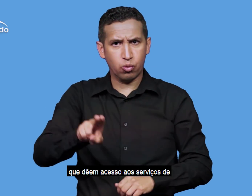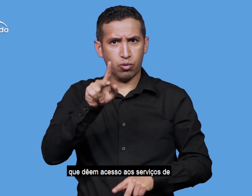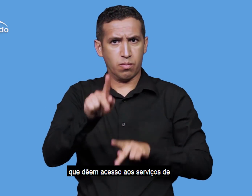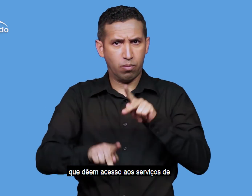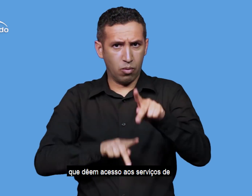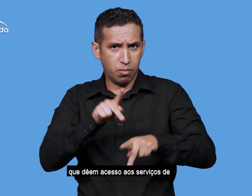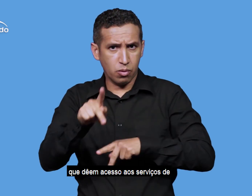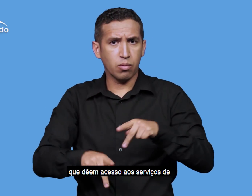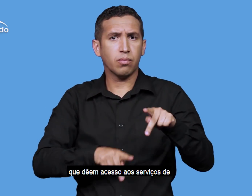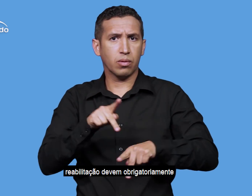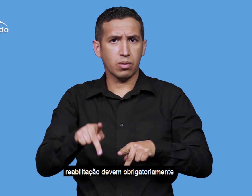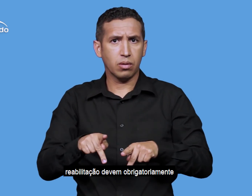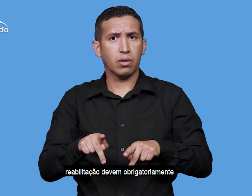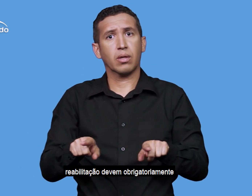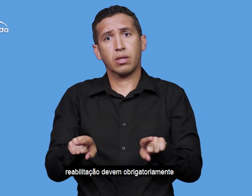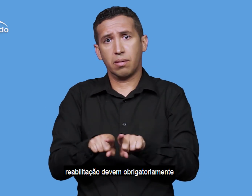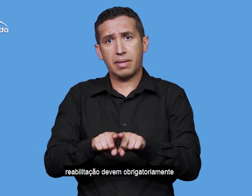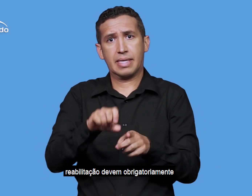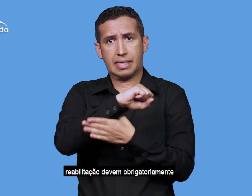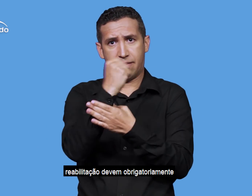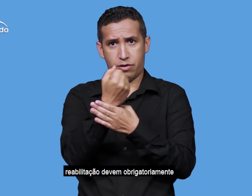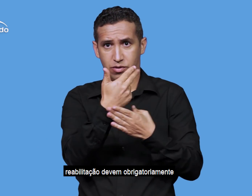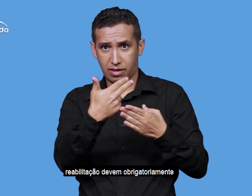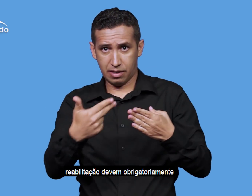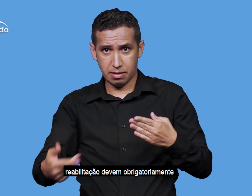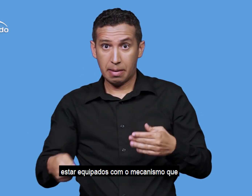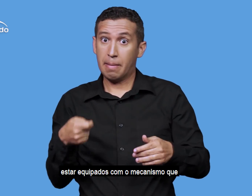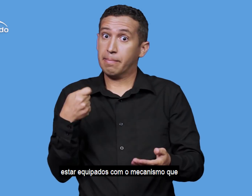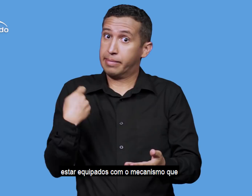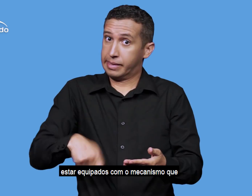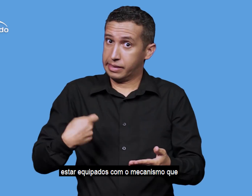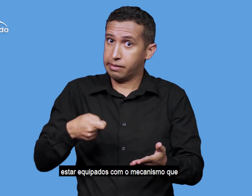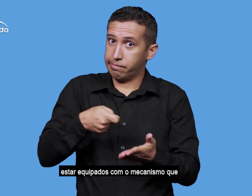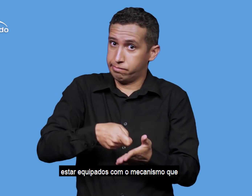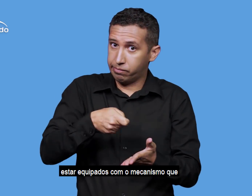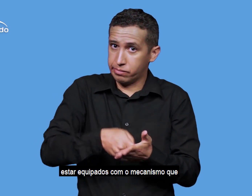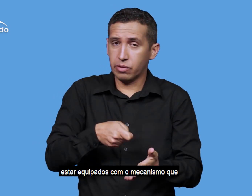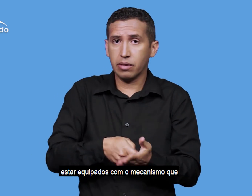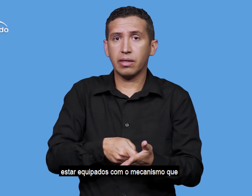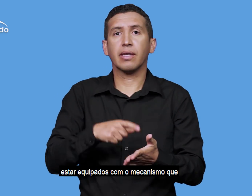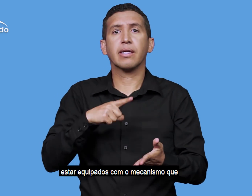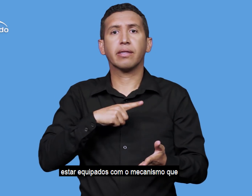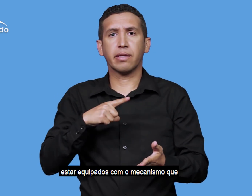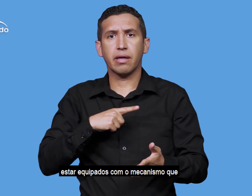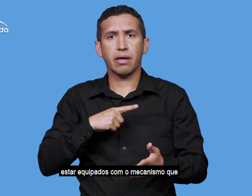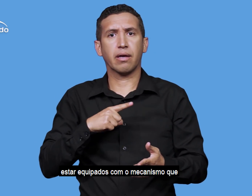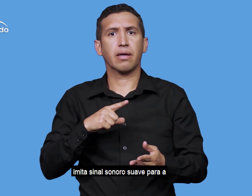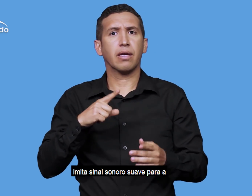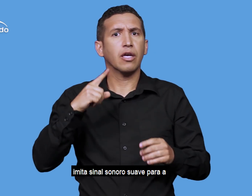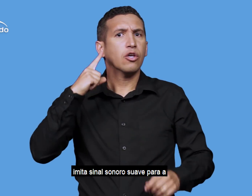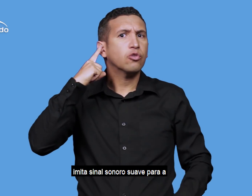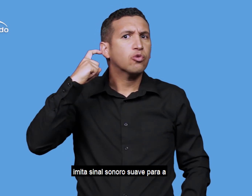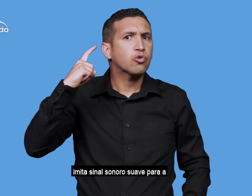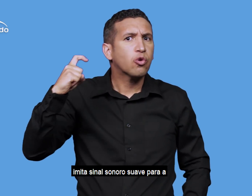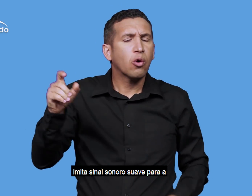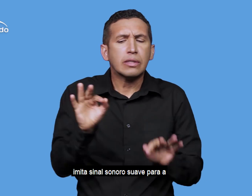ao serviço de reabilitação devem obrigatoriamente estar equipados com o mecanismo que imita sinal sonoro